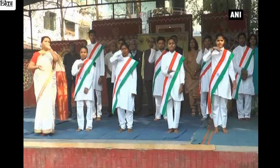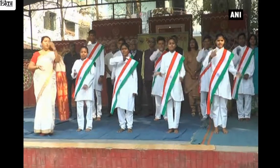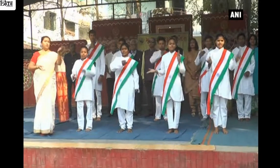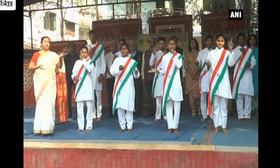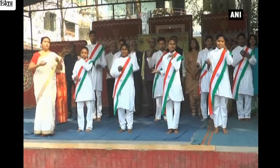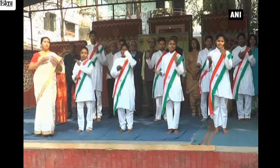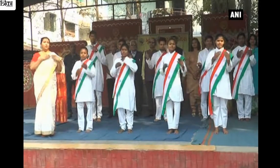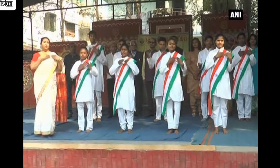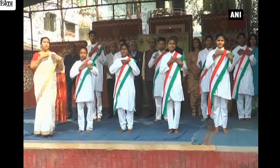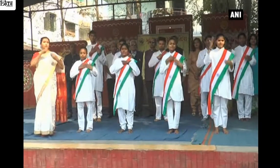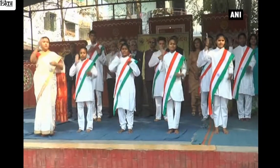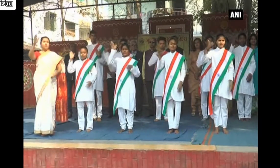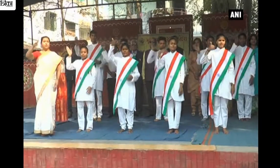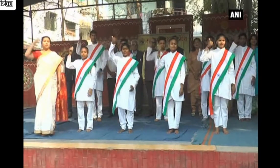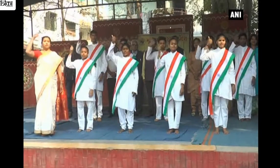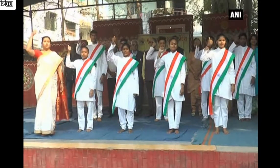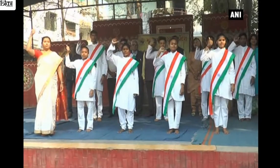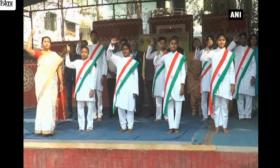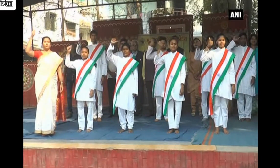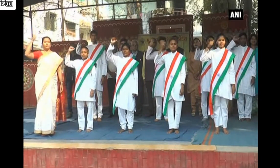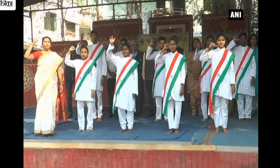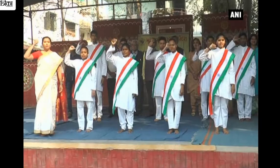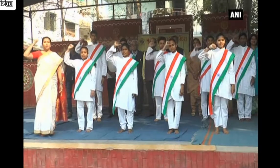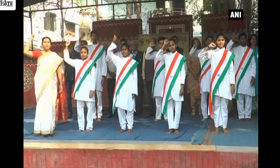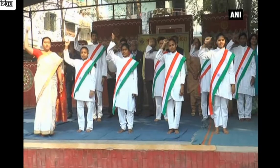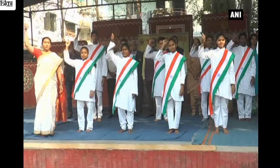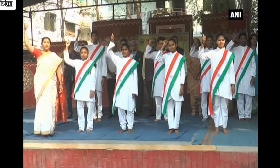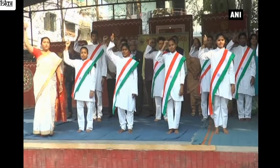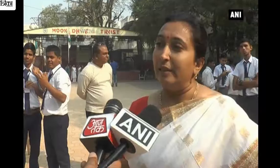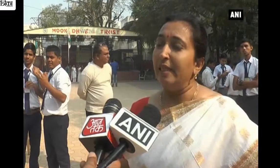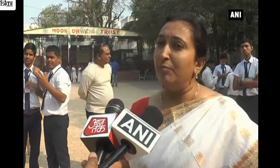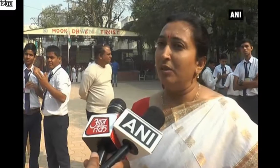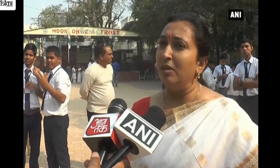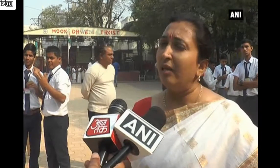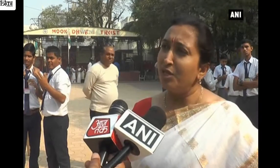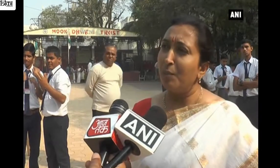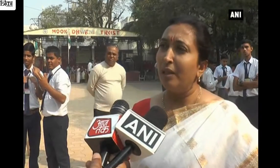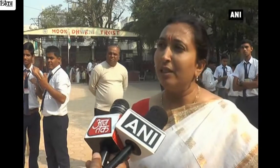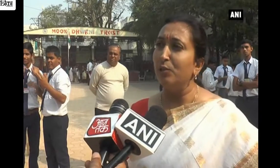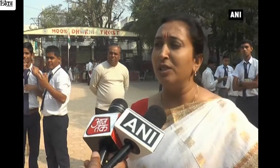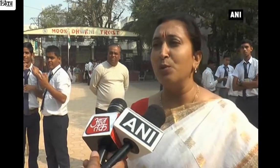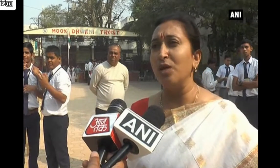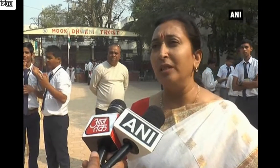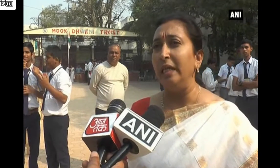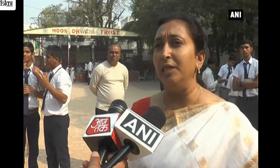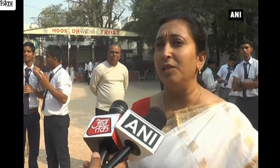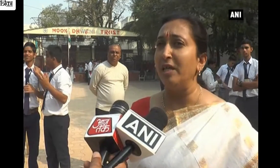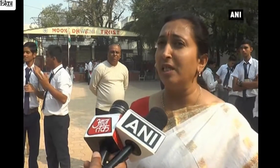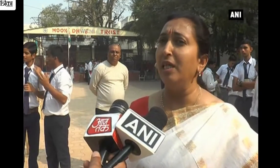कि अज़िए लेंग्विज के बाद करें तुझे से गुजराती इंग्लीश है वैसे ही